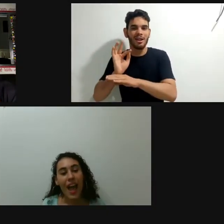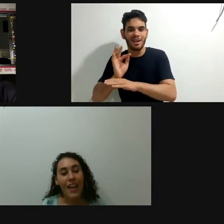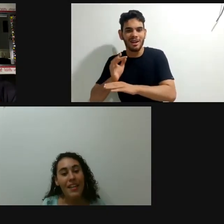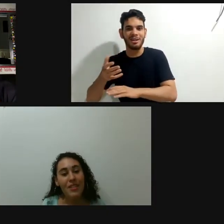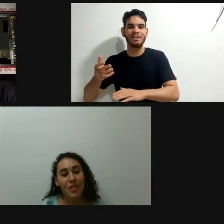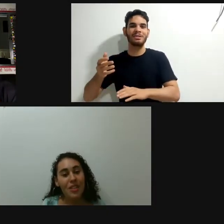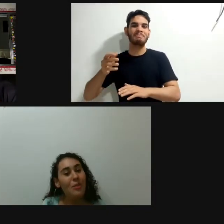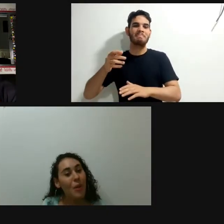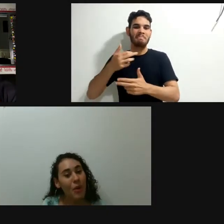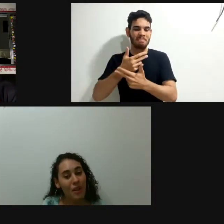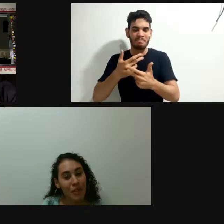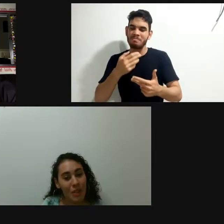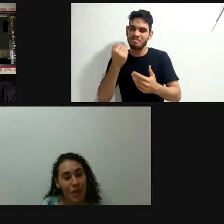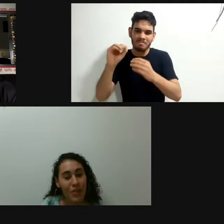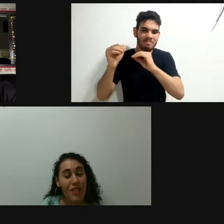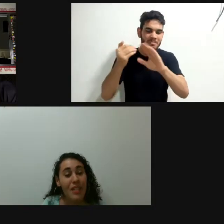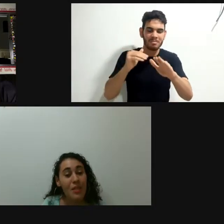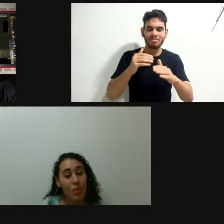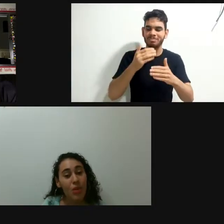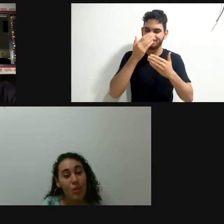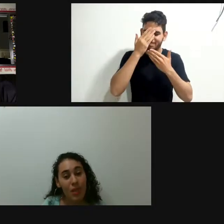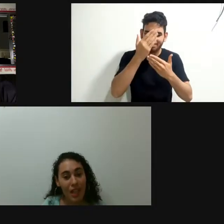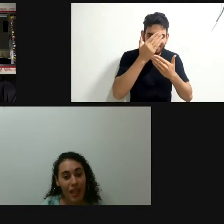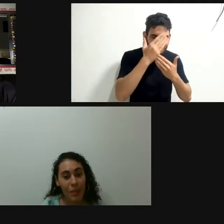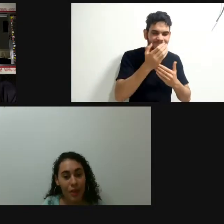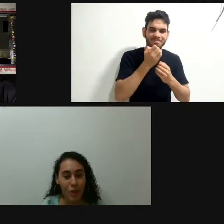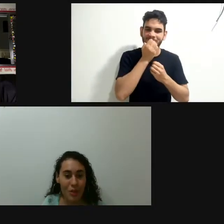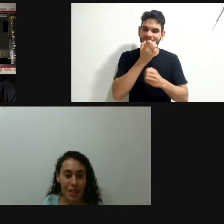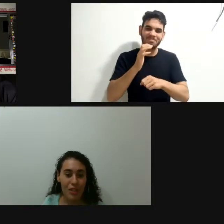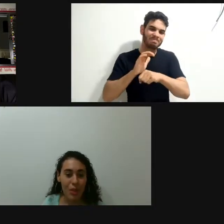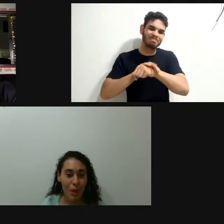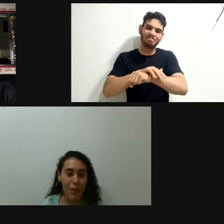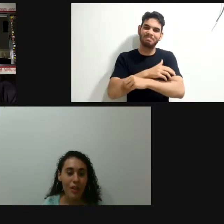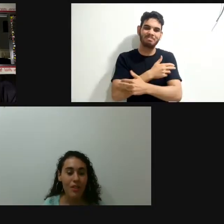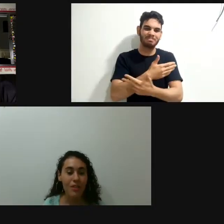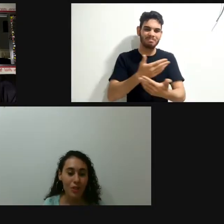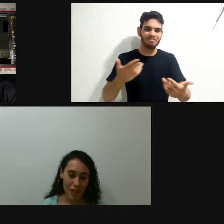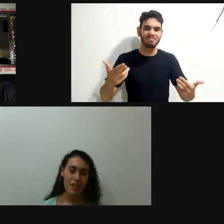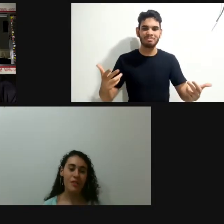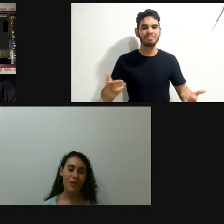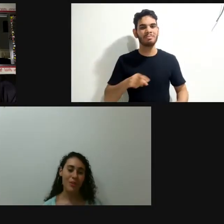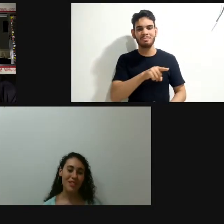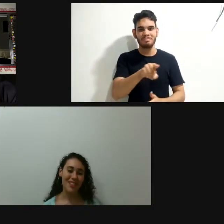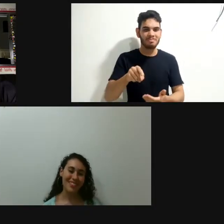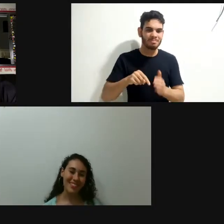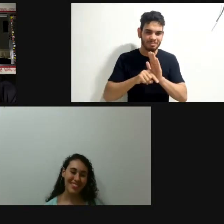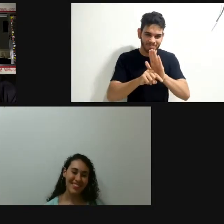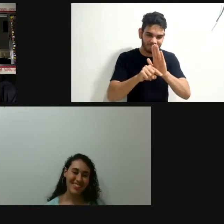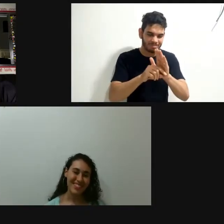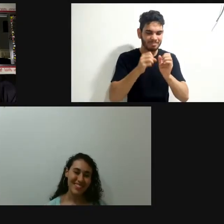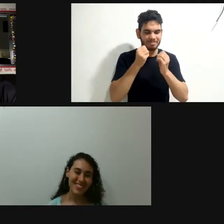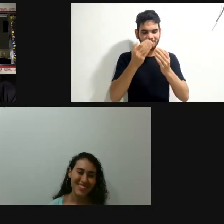E é isso, gente. Uma boa noite para vocês. Muito obrigada para todos que estão me apoiando de todas as formas.